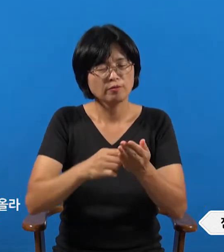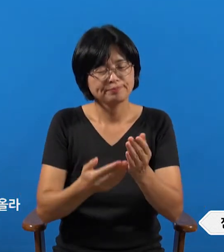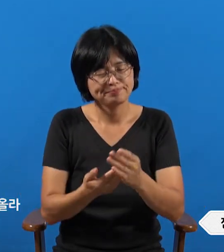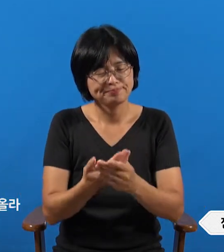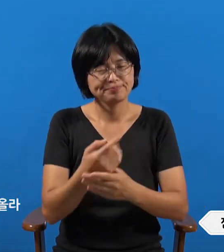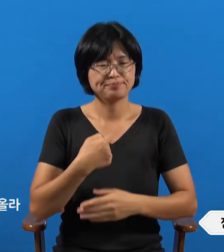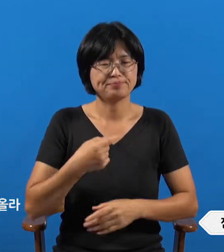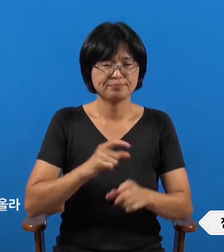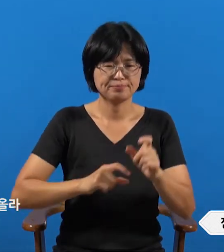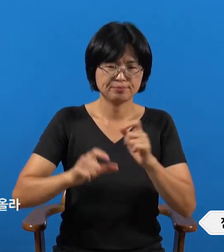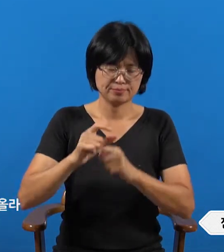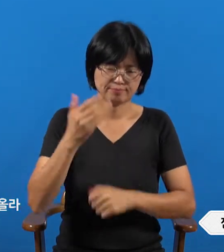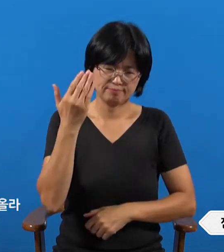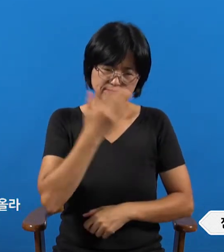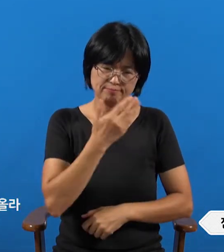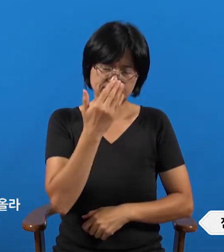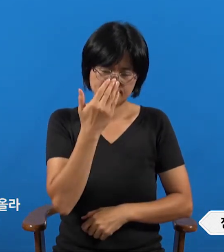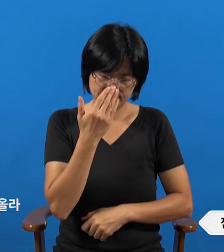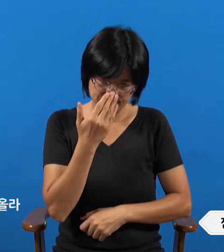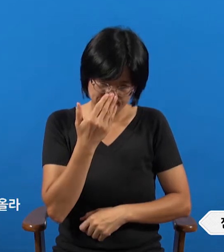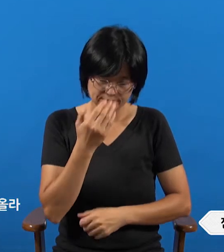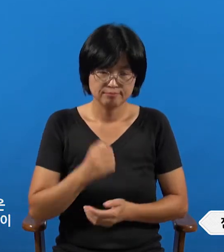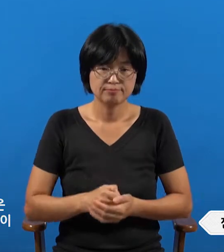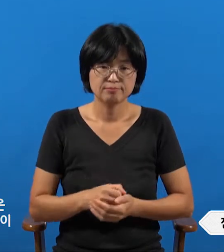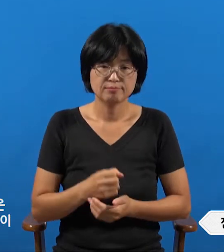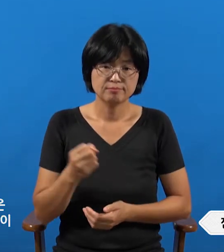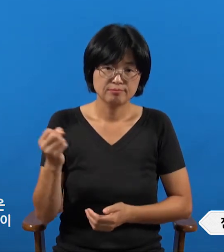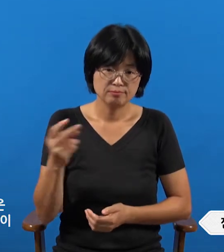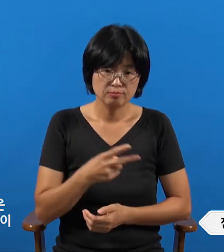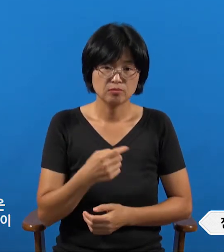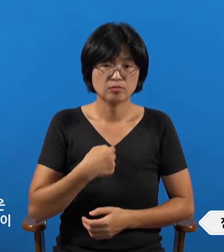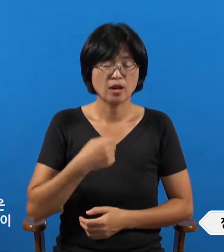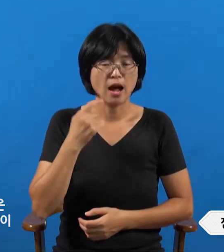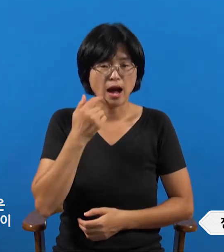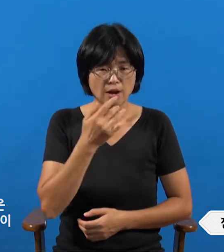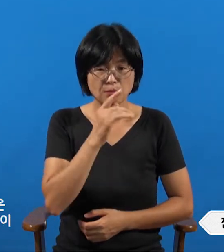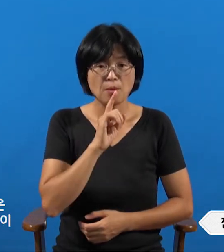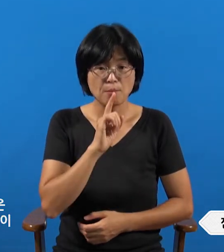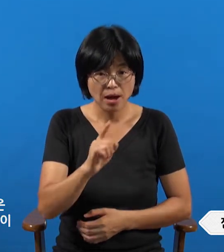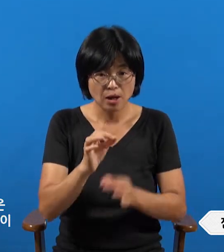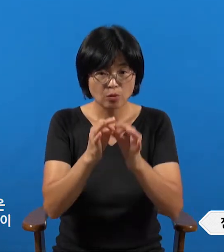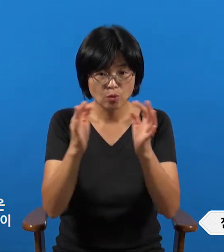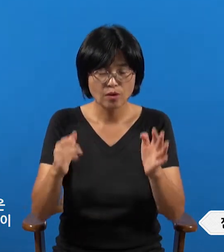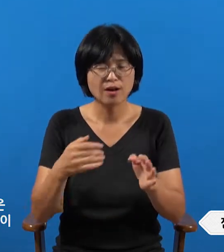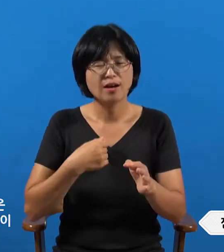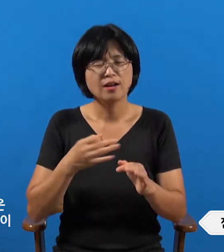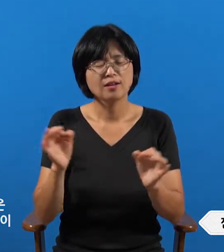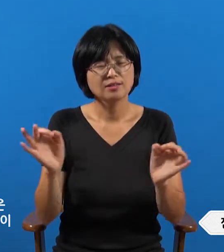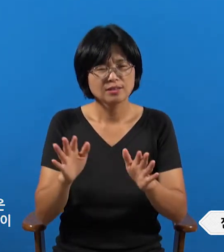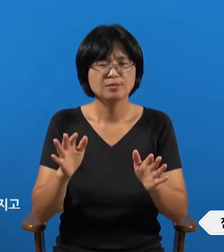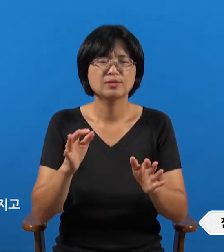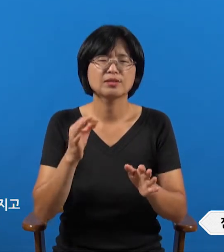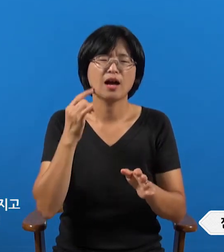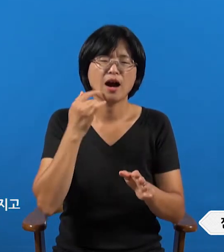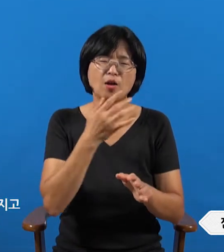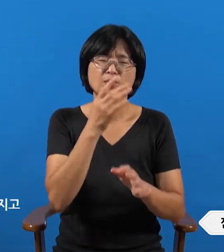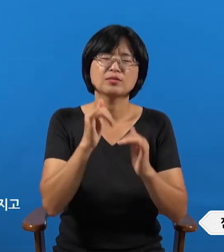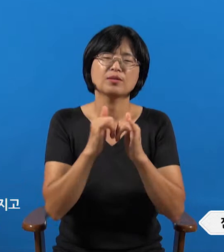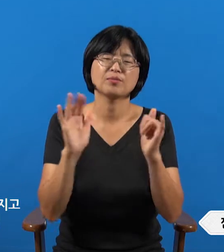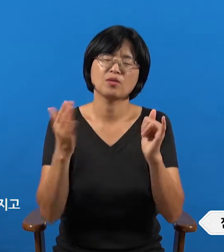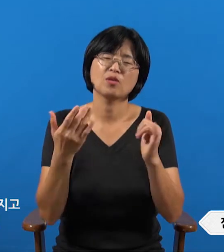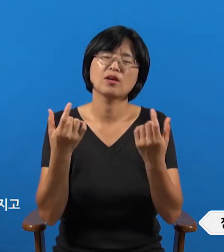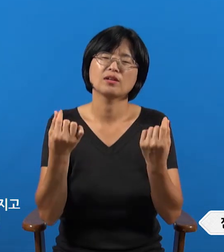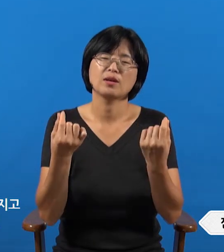새로이 솟아올라 내 마음도 더욱 순해지고, 아름답다고 말하는 동안은 나도 잠시 아름다운 사람이